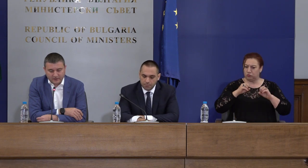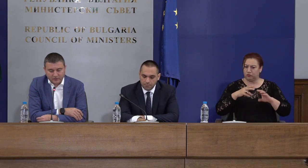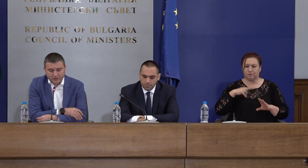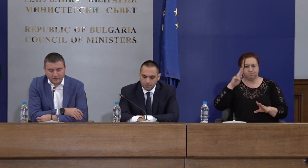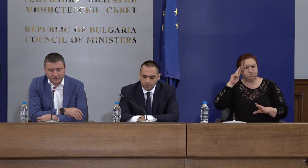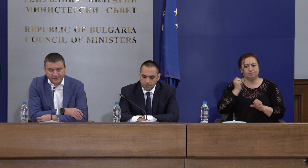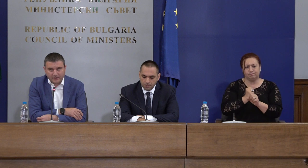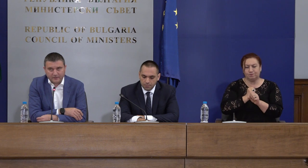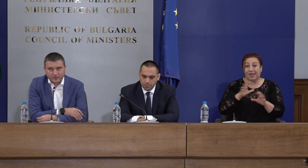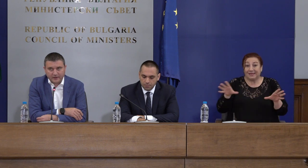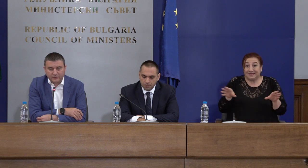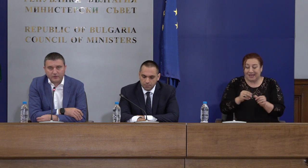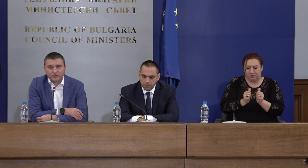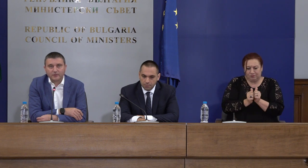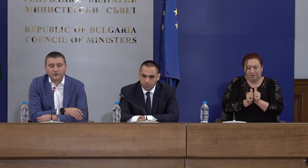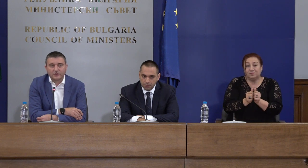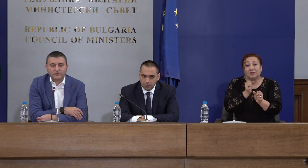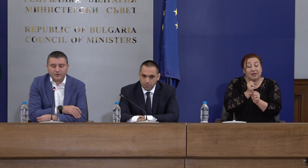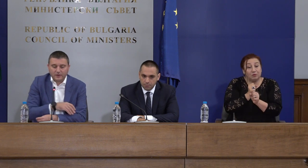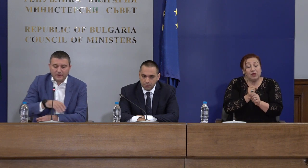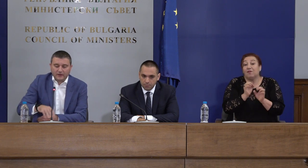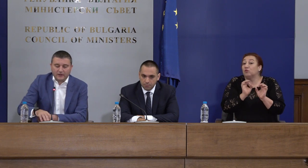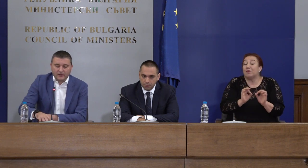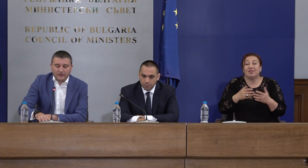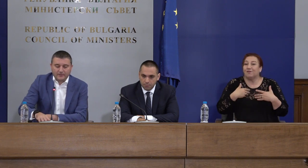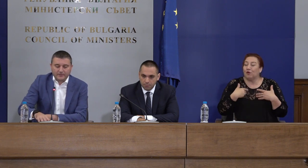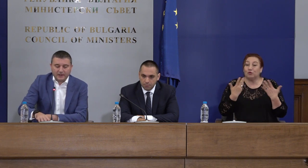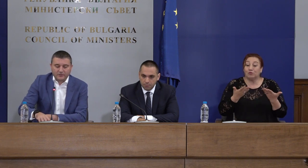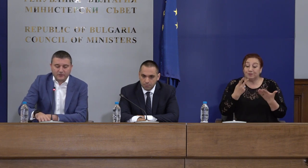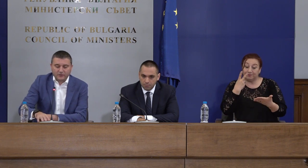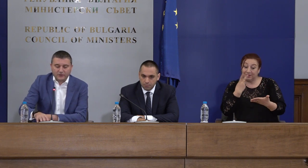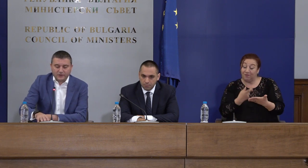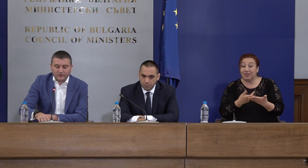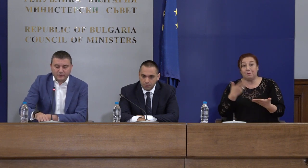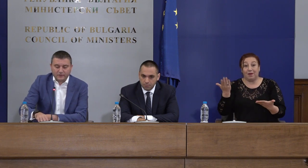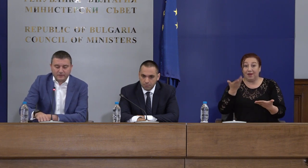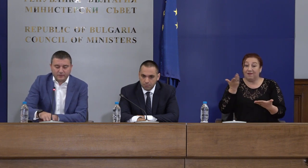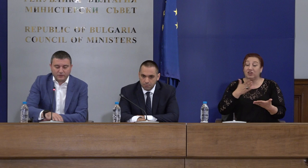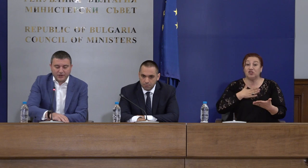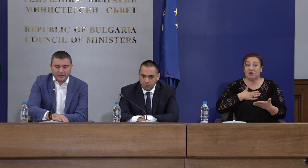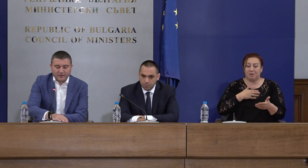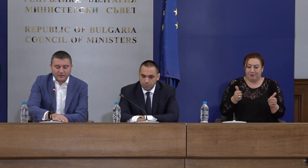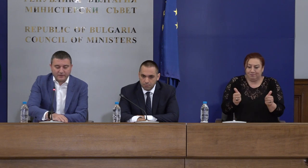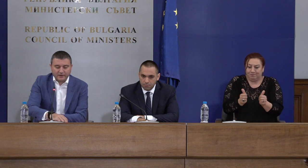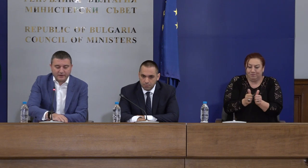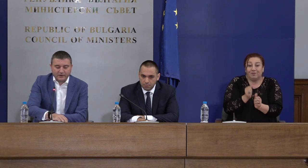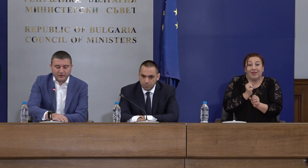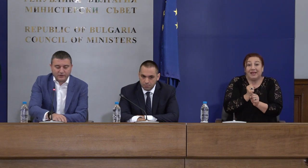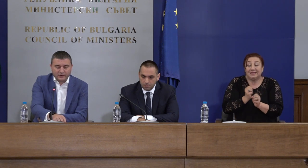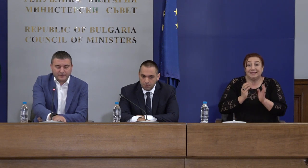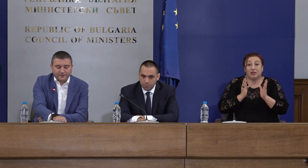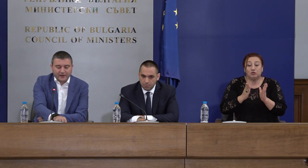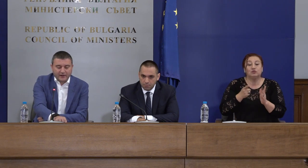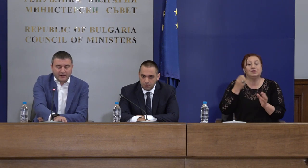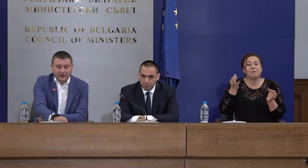установи това сътрудничество. В момента, в който имаме установено тясно сътрудничество по отношение на Банковия